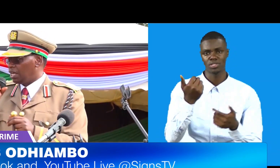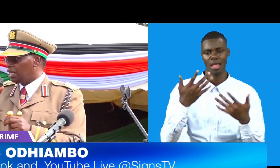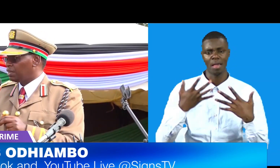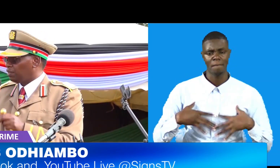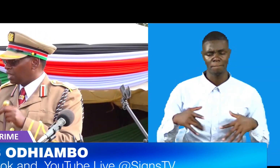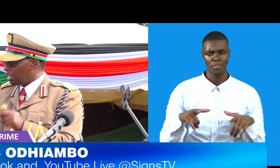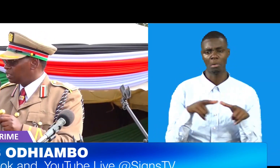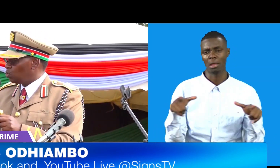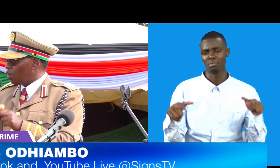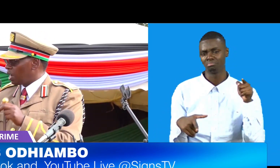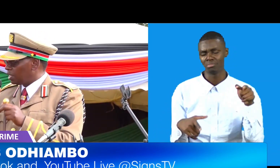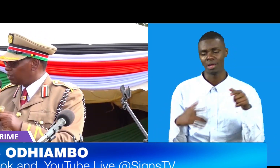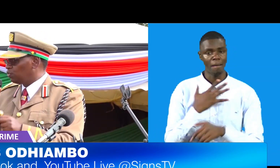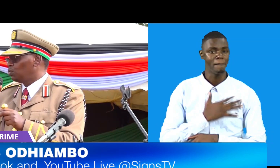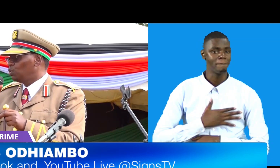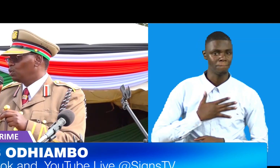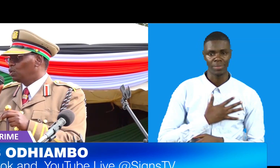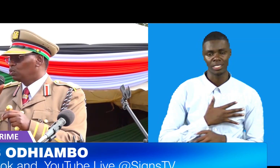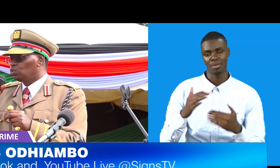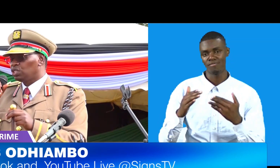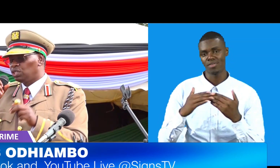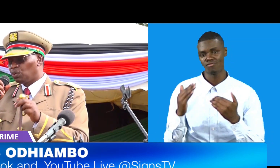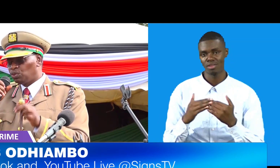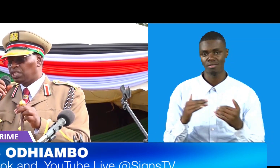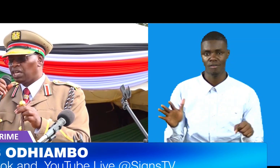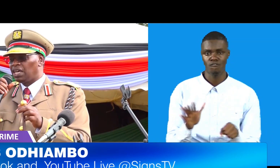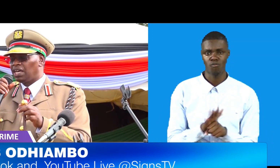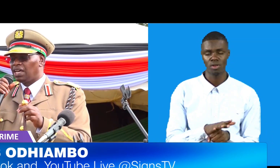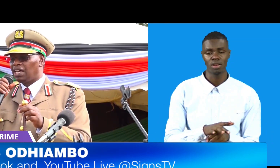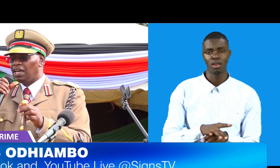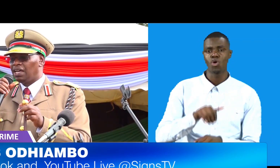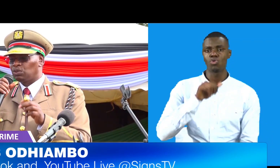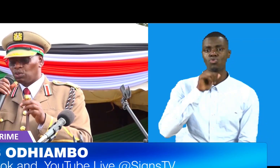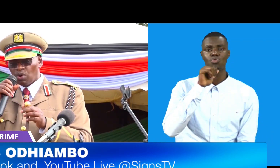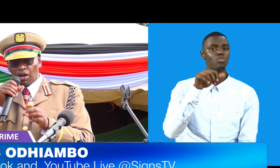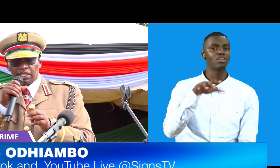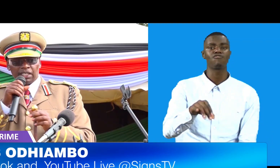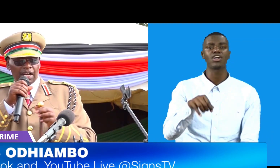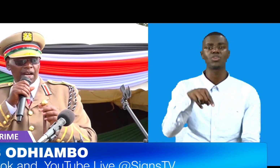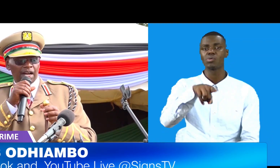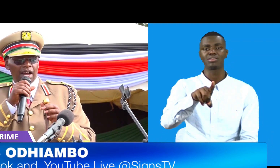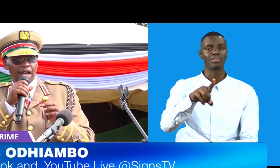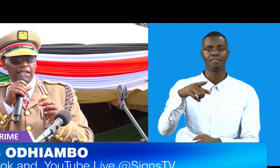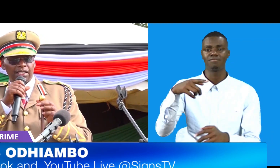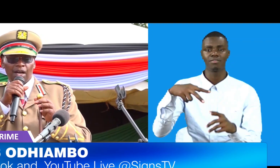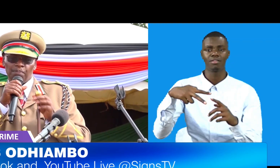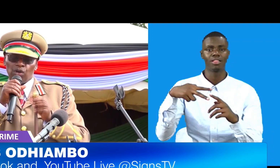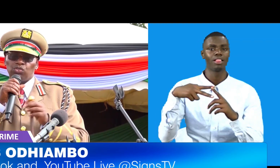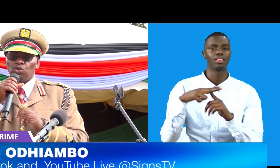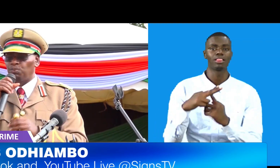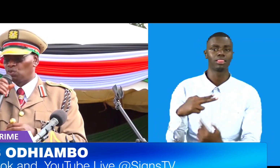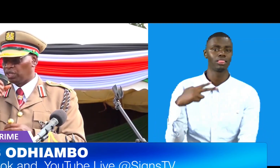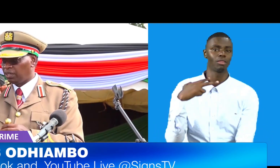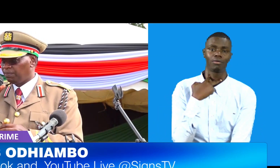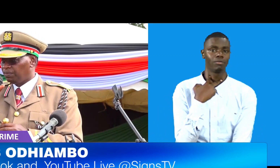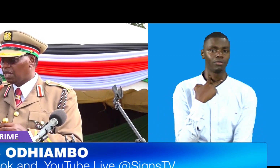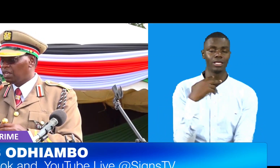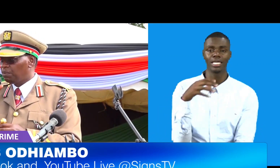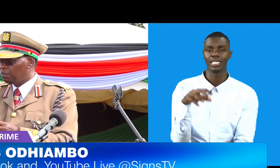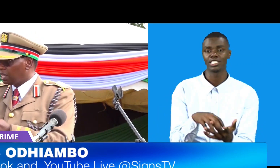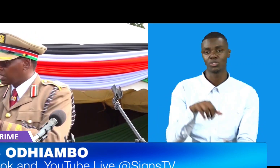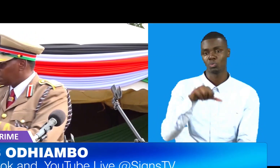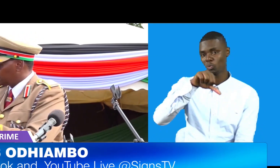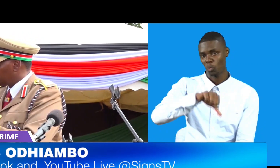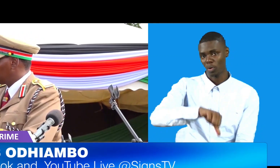mashamba. Tafadhali tuwe waangalifu, tusijikute tukiwa katika hali ambao sio mzuri.